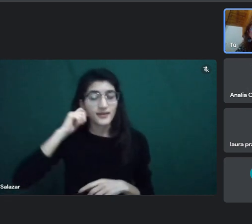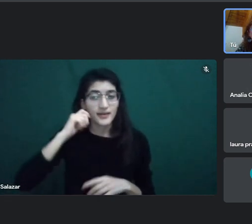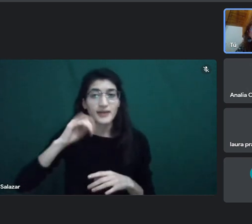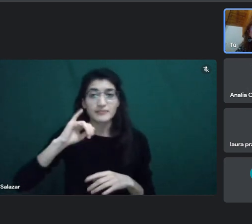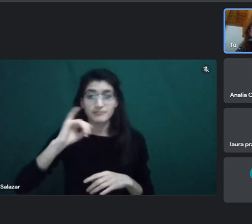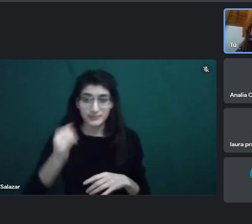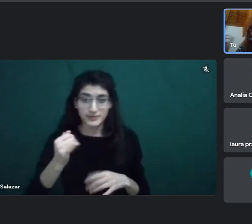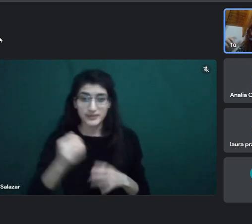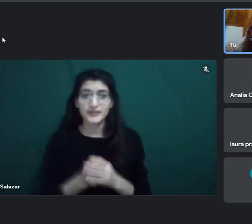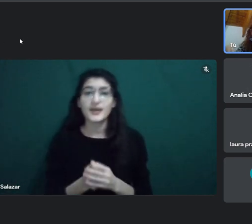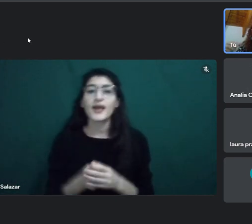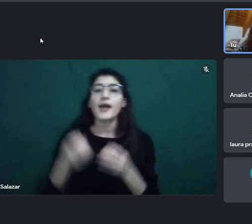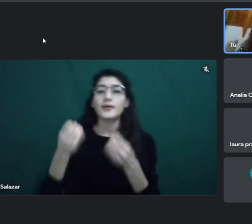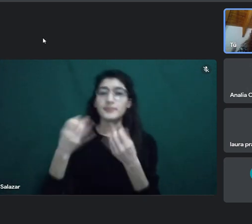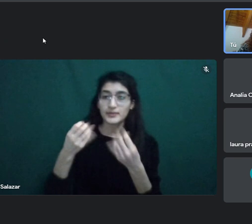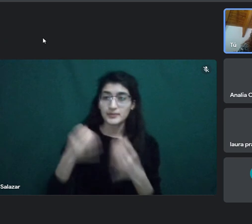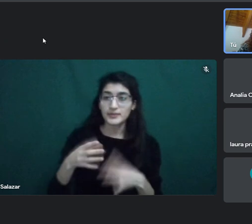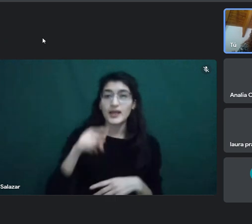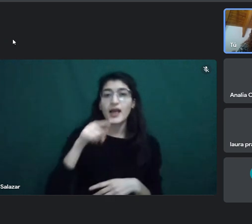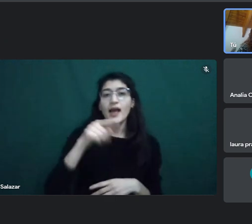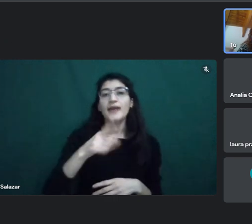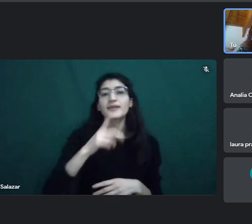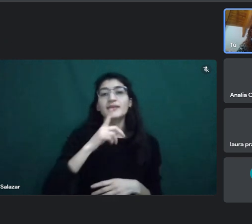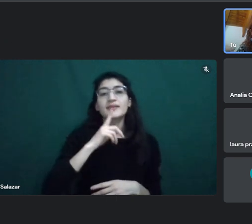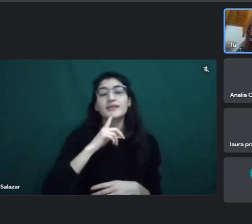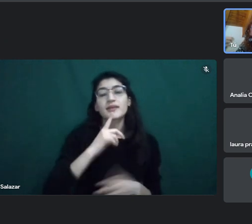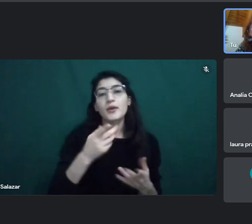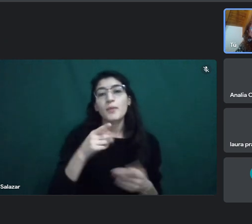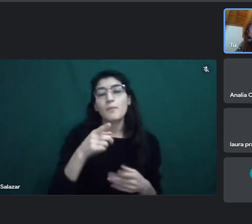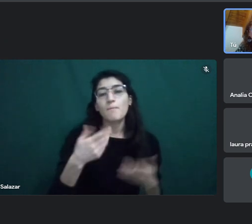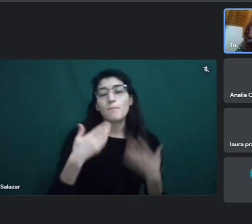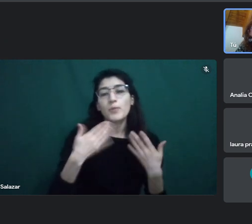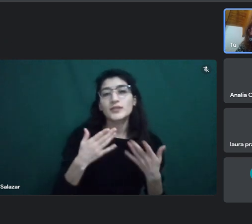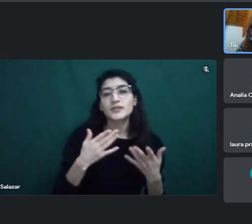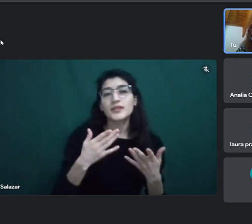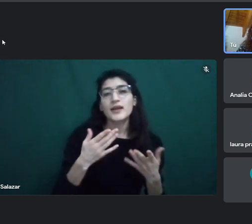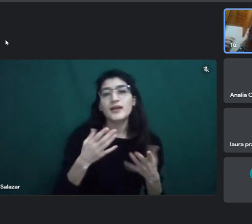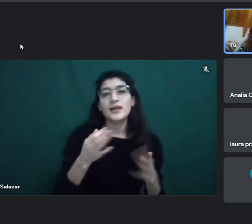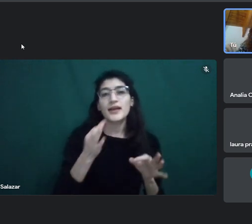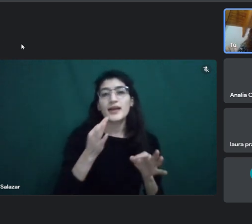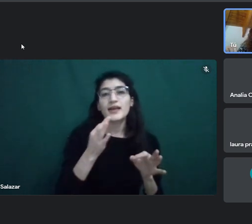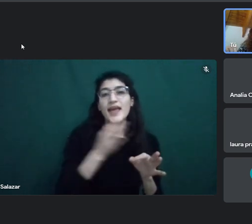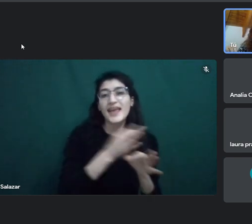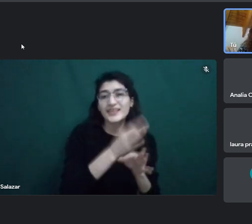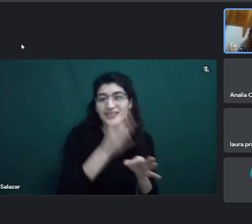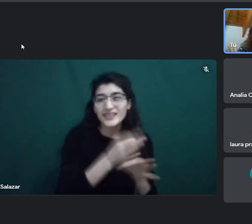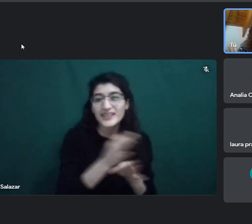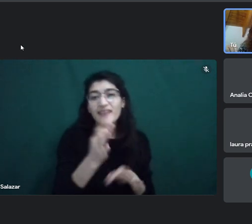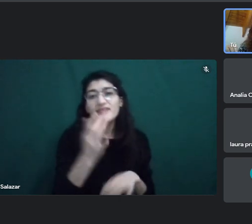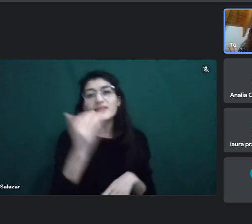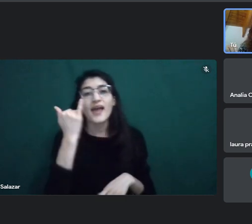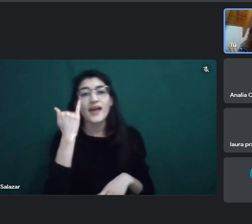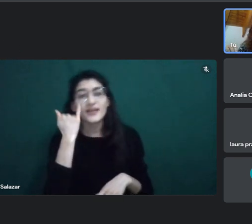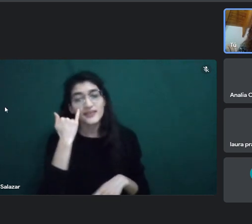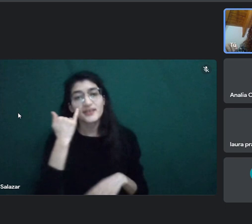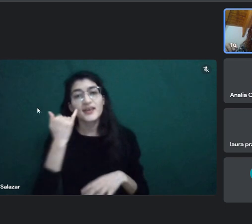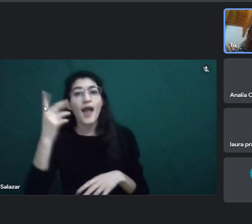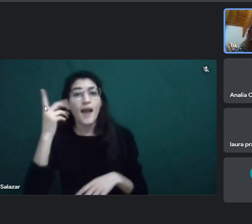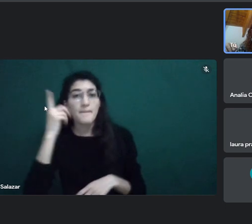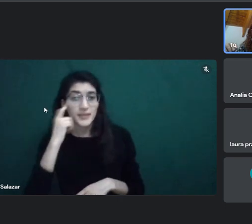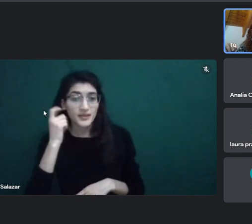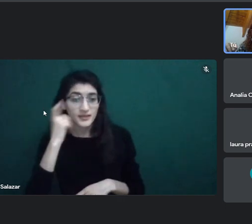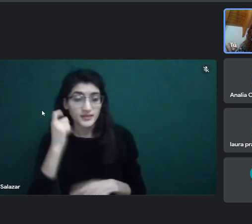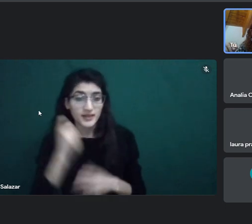enseñanza, en enseñar y aprender, o en la enseñanza y el aprendizaje, ¿sí? Y